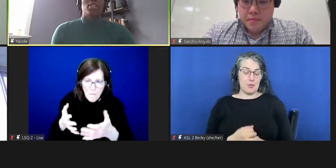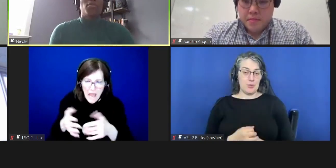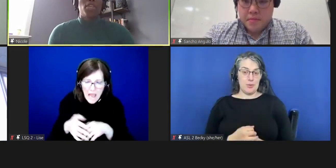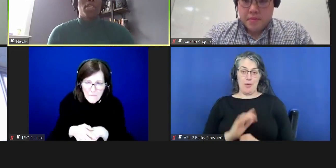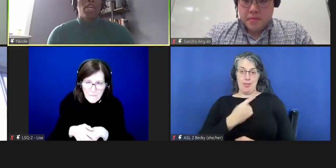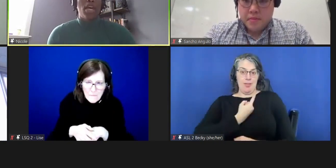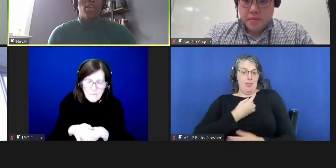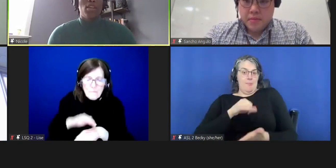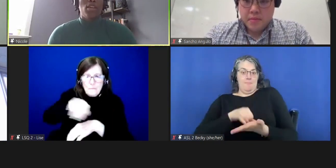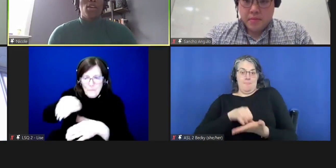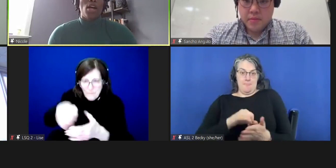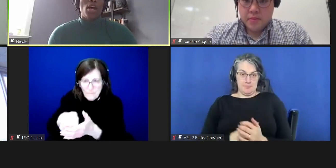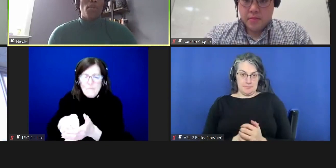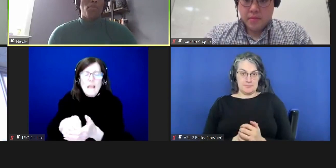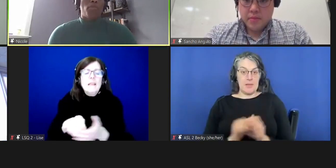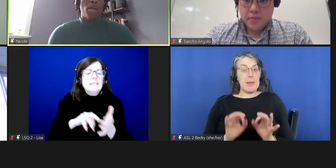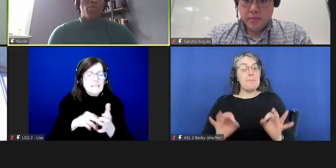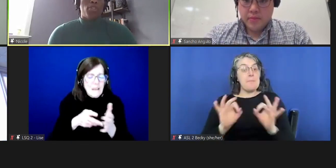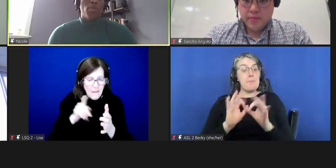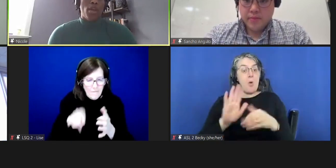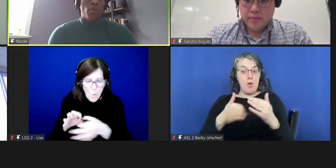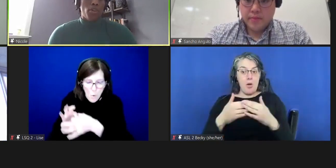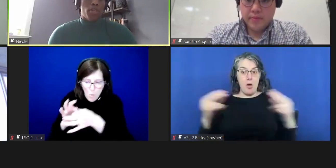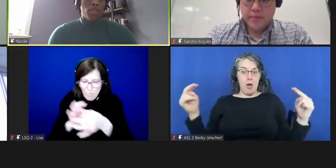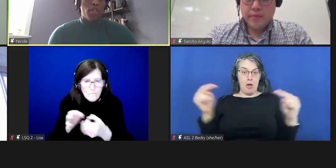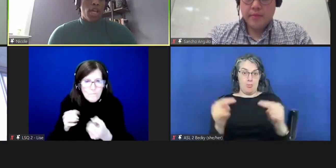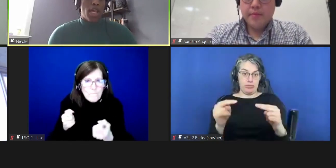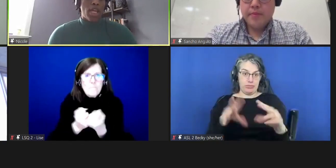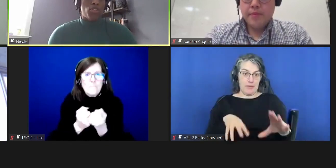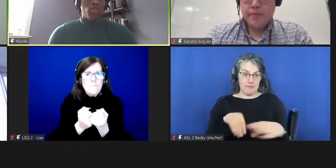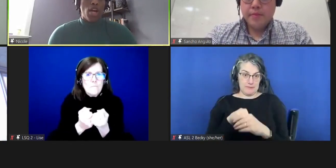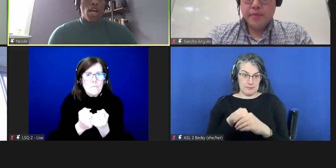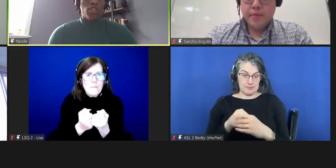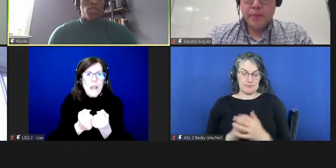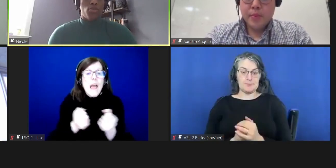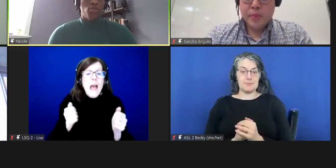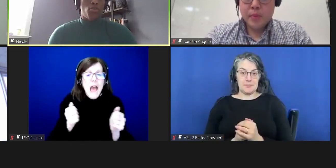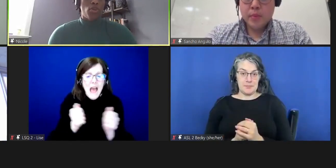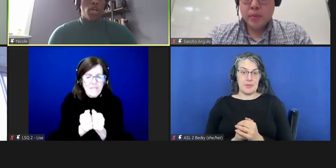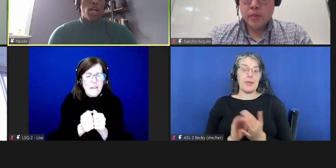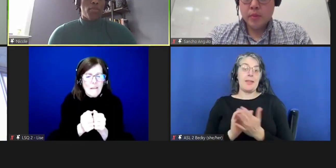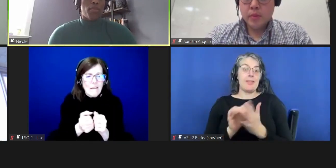de m'allier avec un certain nombre de gens pour envisager d'entreprendre